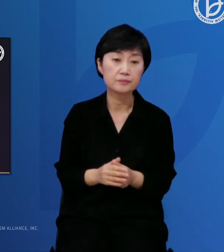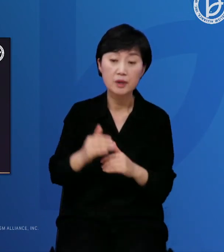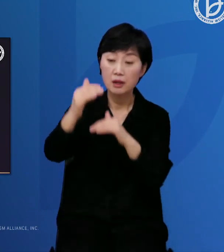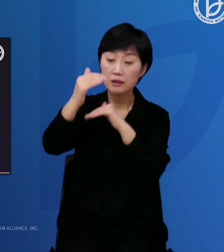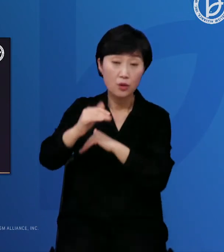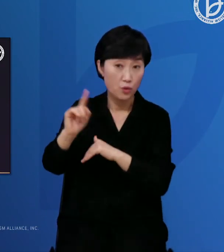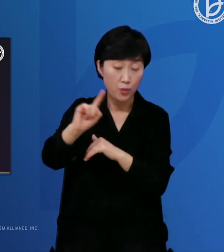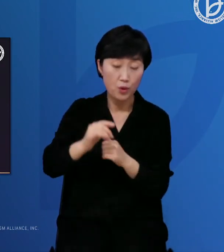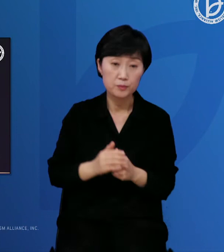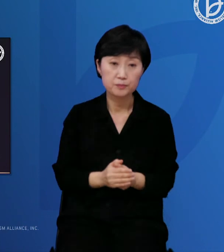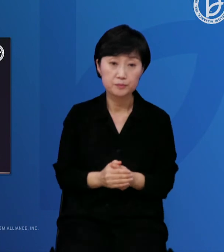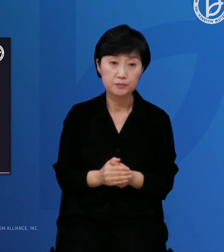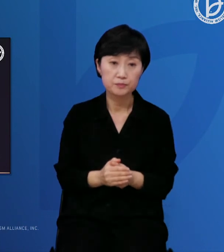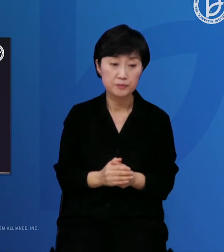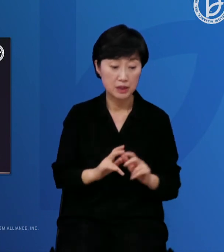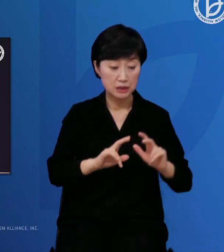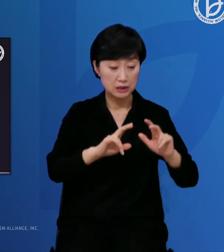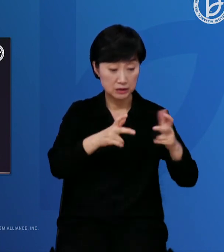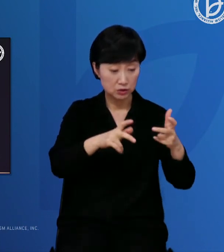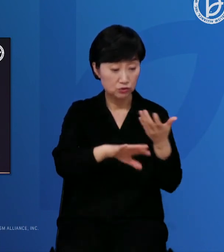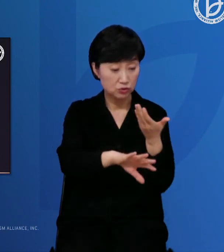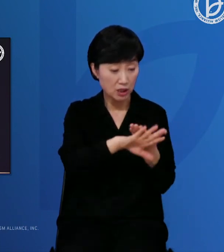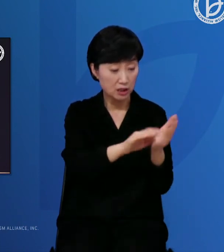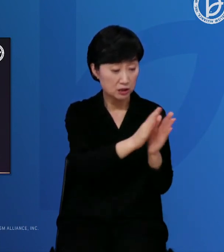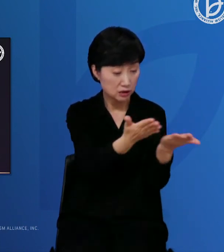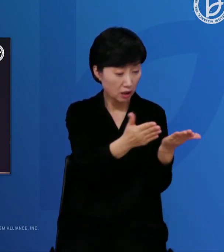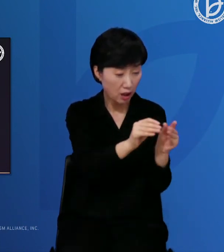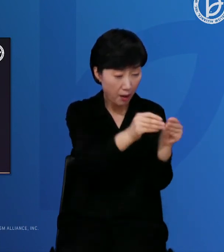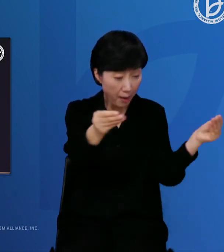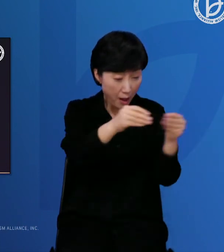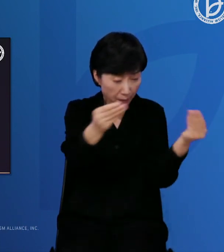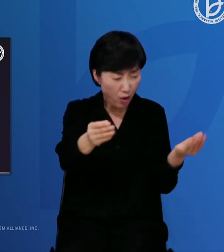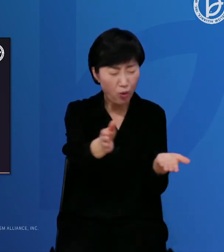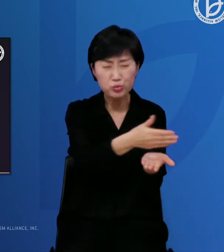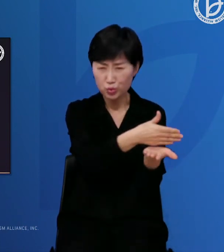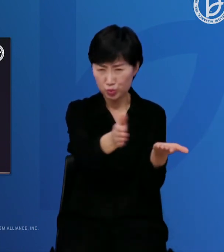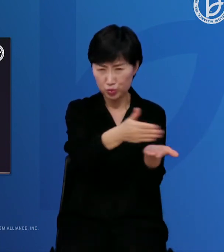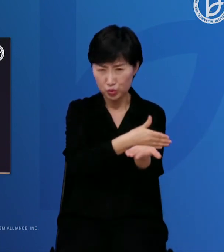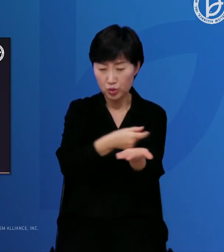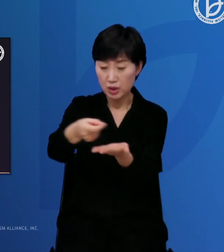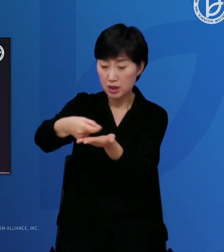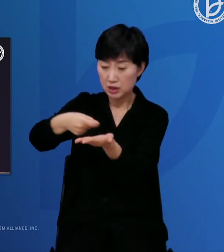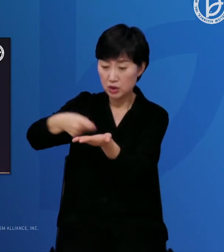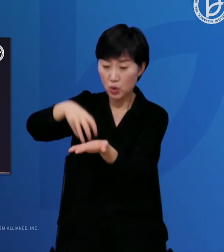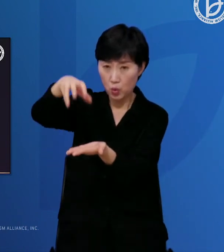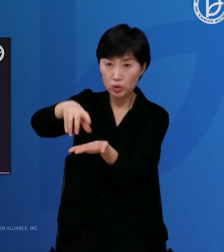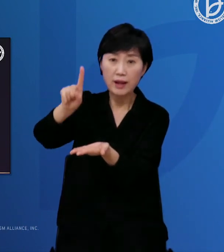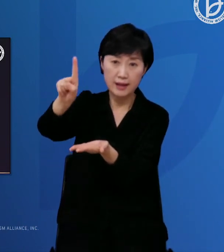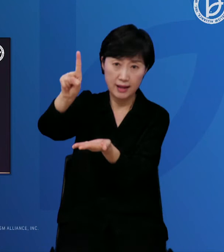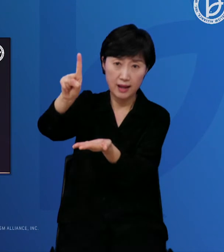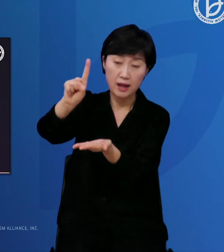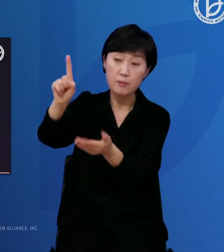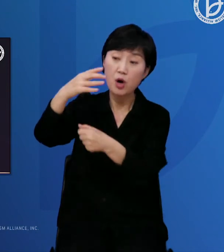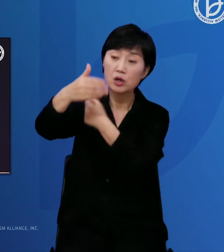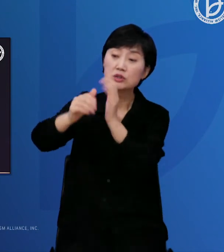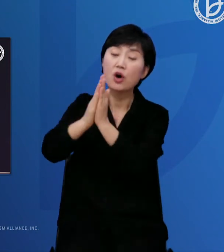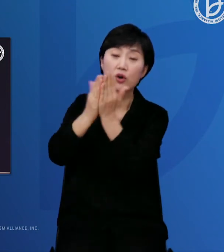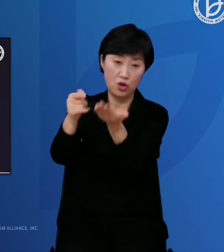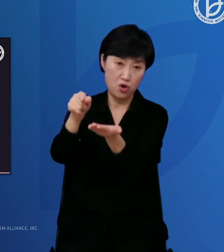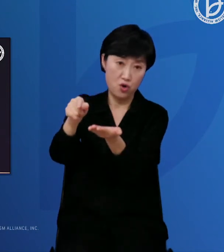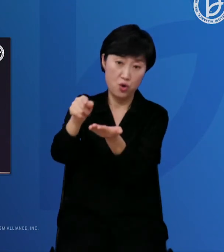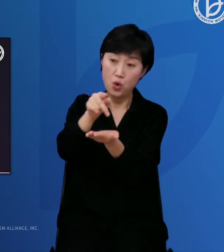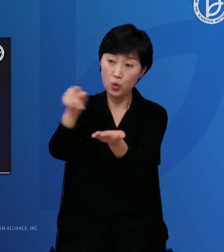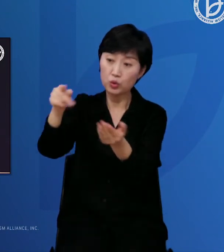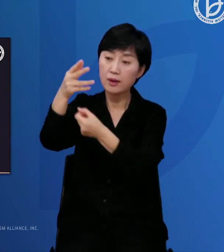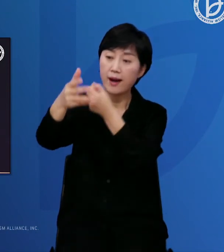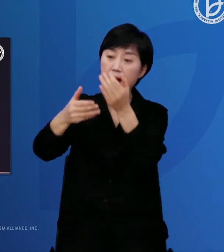is it? 지구상에 어떤 책에도 없습니다. We see that it's not recorded in any other book in the world. 그래서 성경은 하나님의 말씀입니다. And that